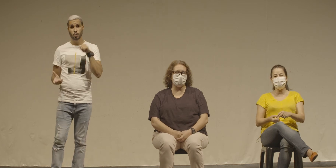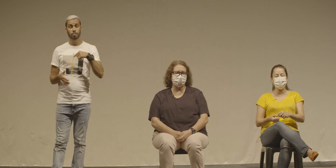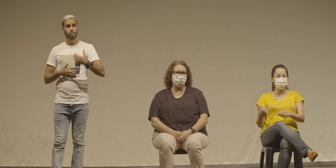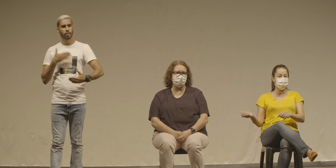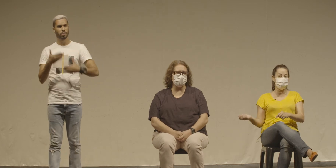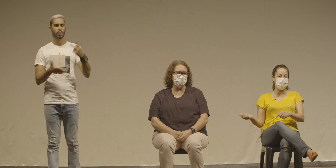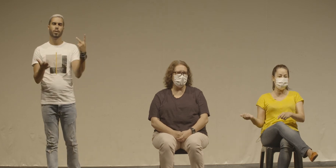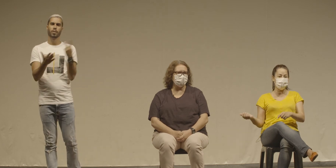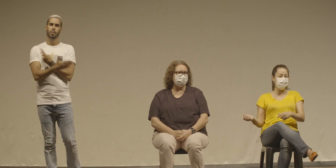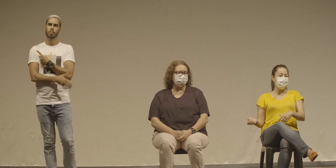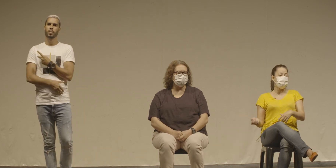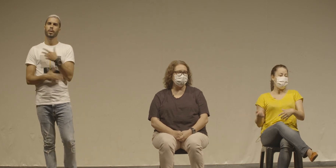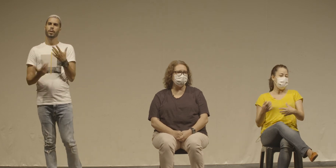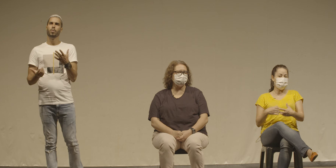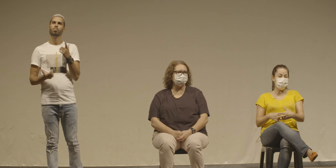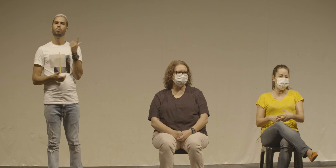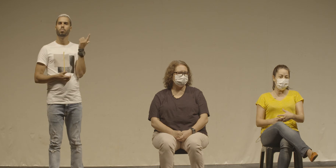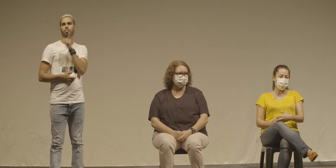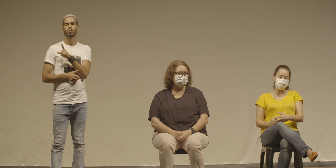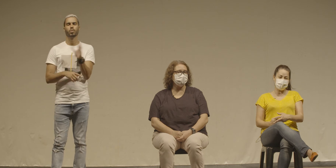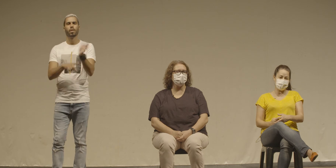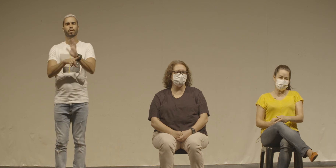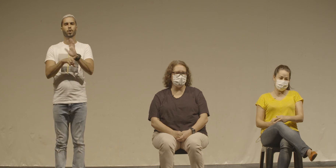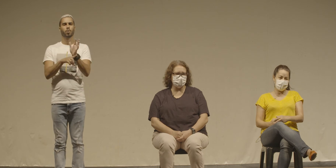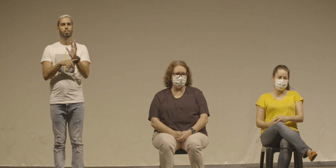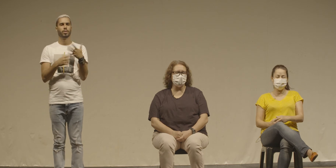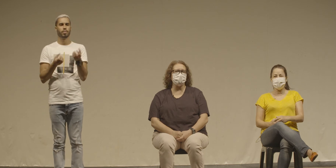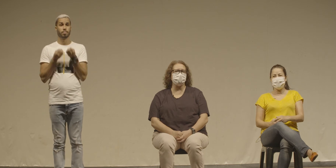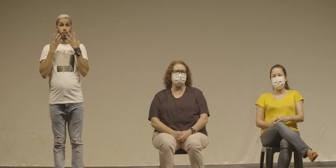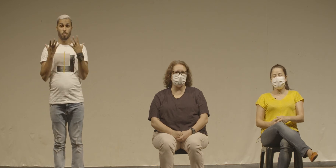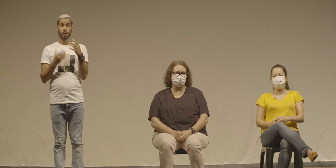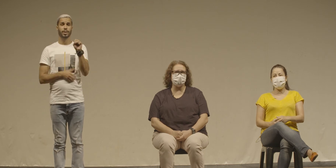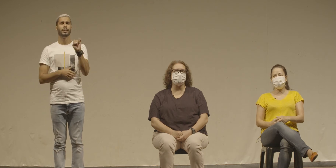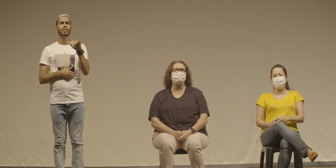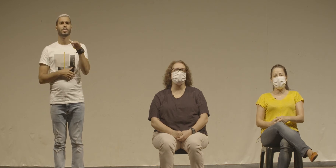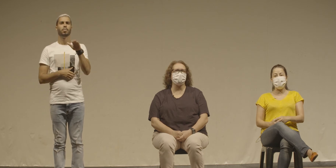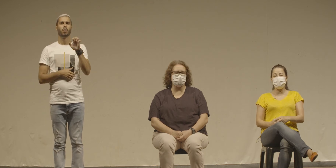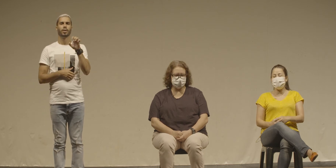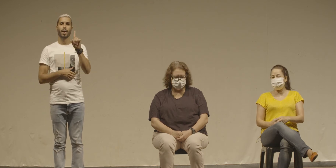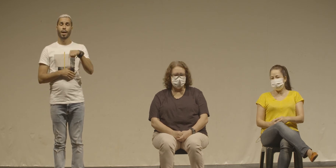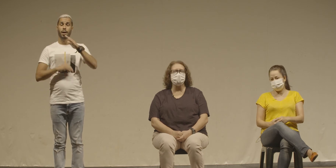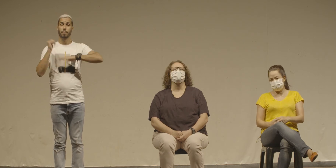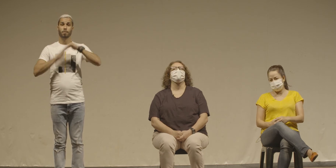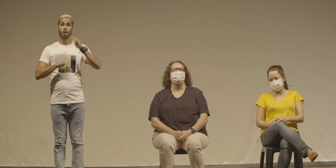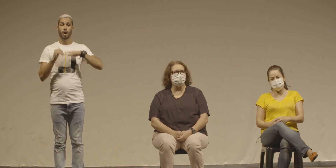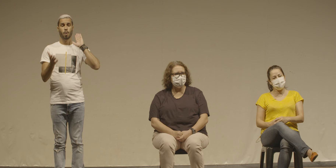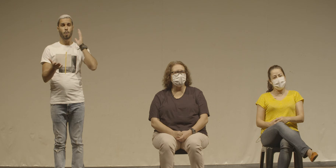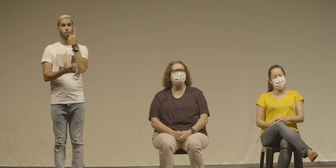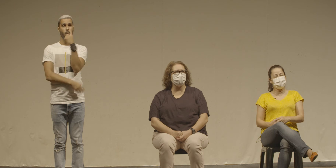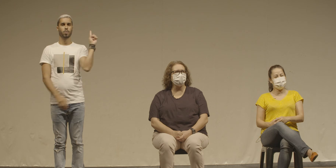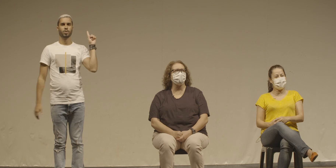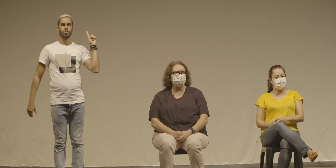também tornaram esse filme viável. A Simone foi a última atleta a entrar e fez um trabalho incrível de